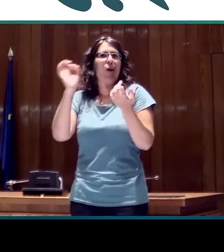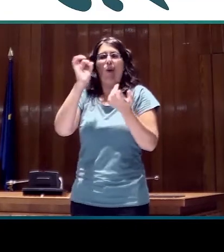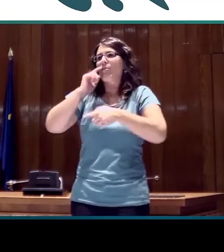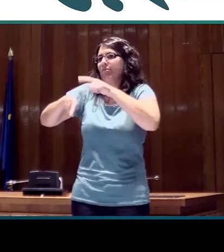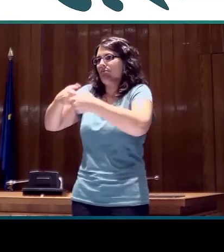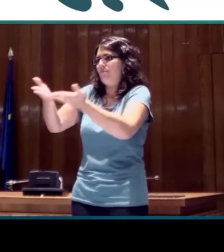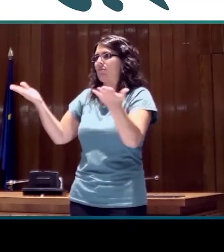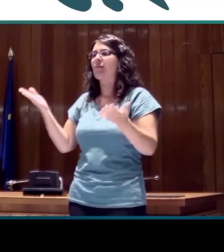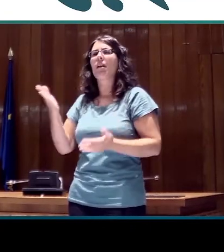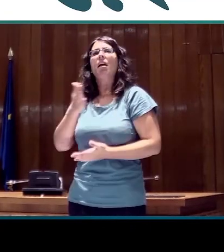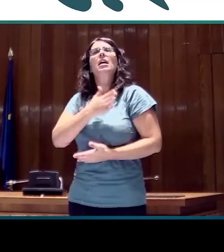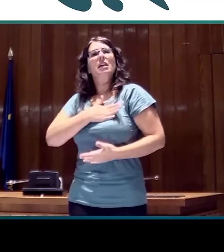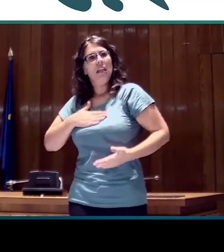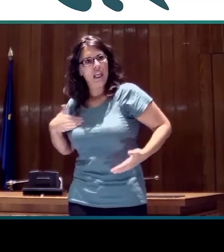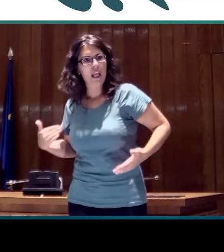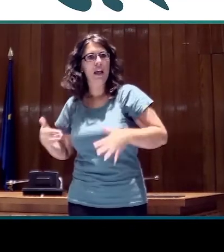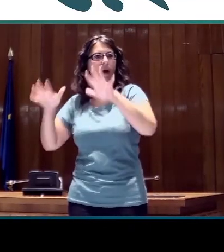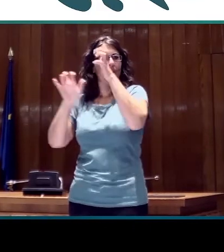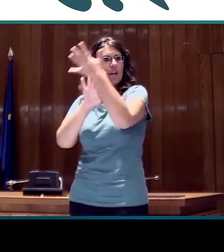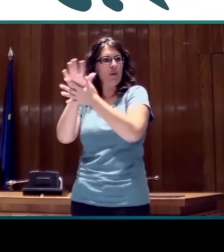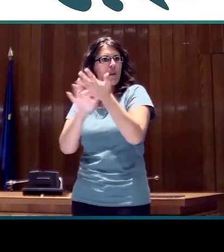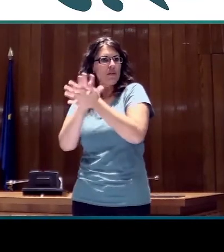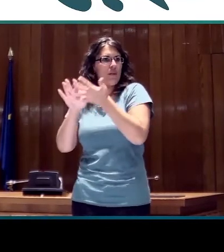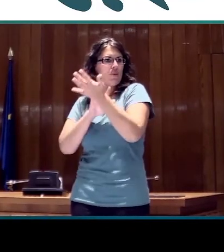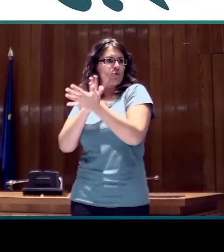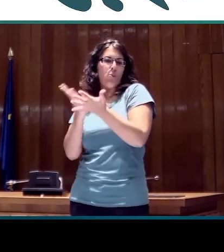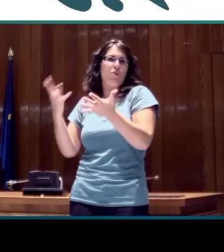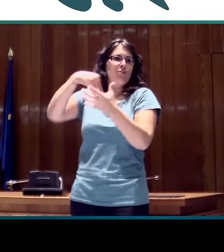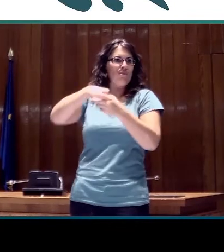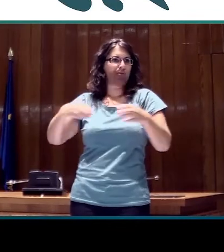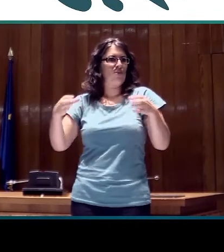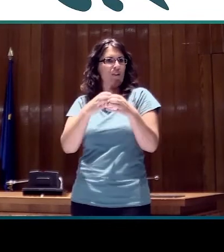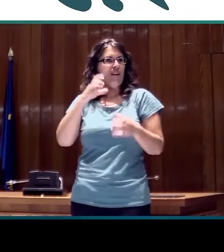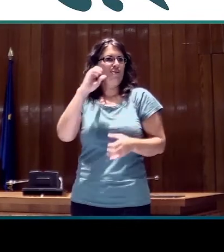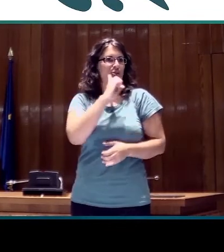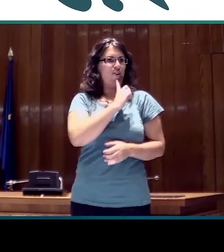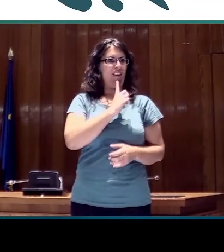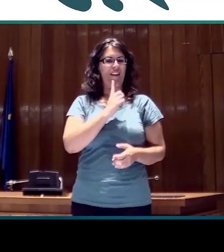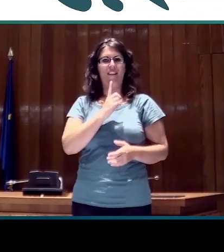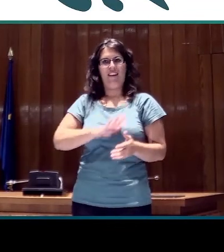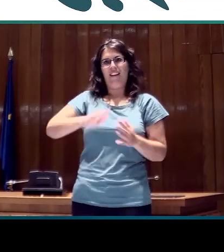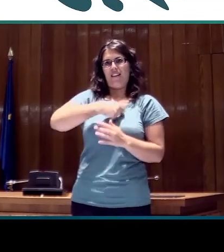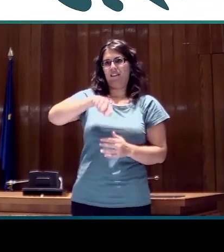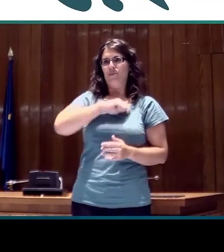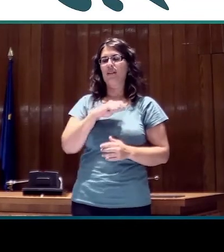sorda que la practican en toda España Permítame también que celebre con todos ustedes la inmensa labor